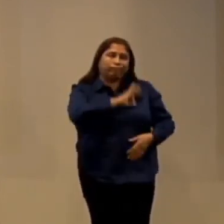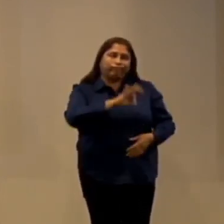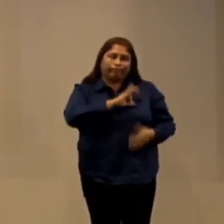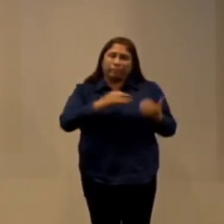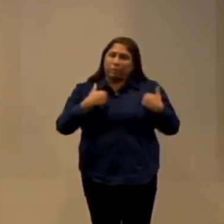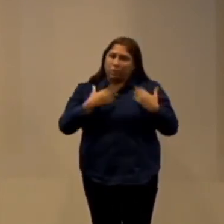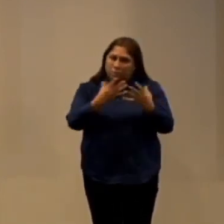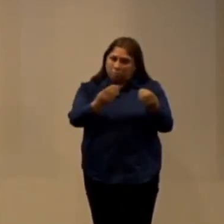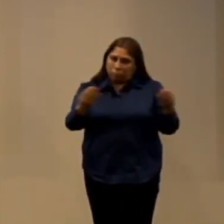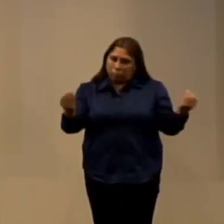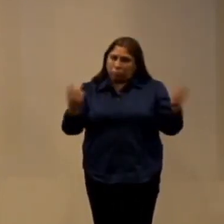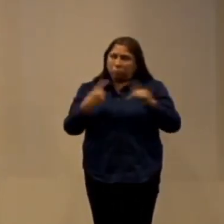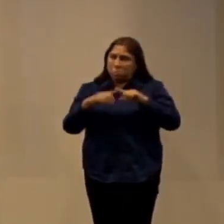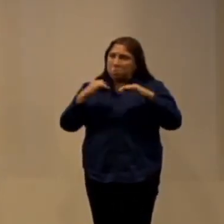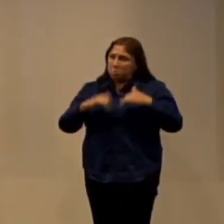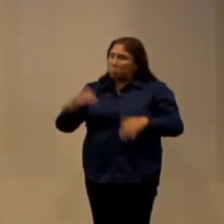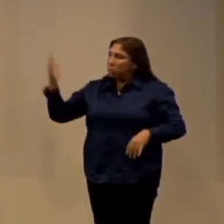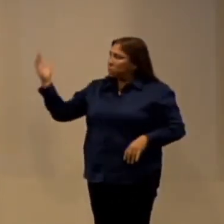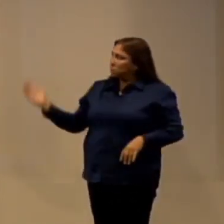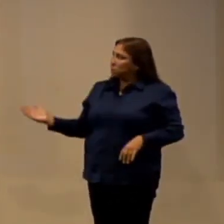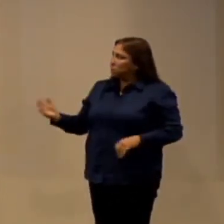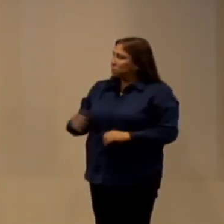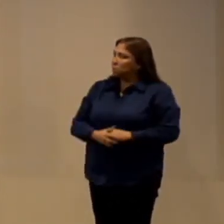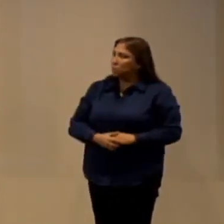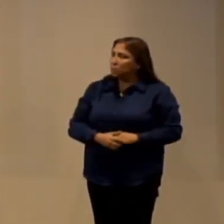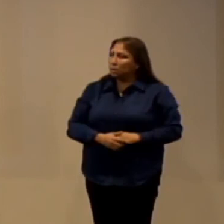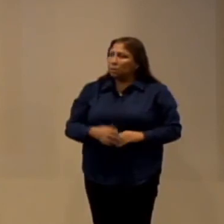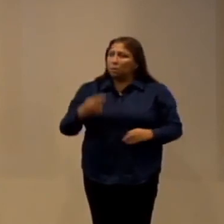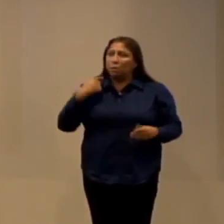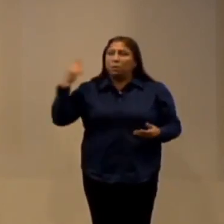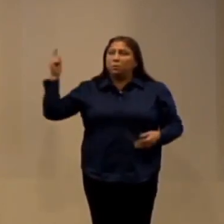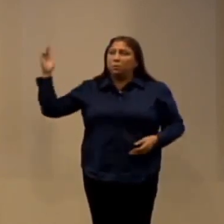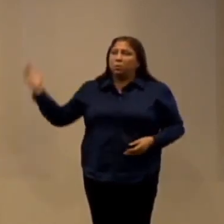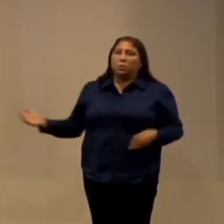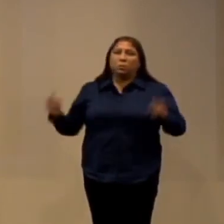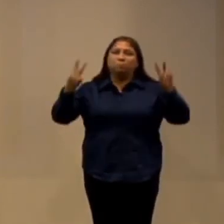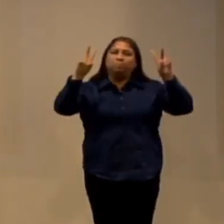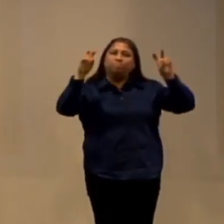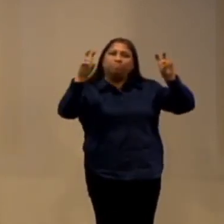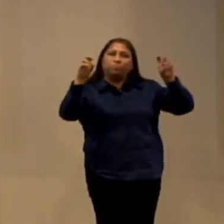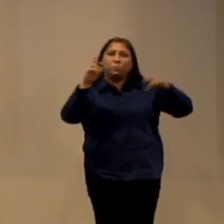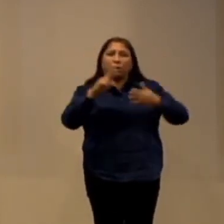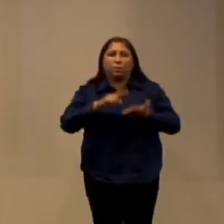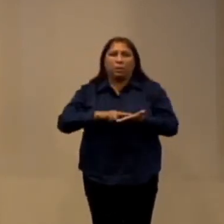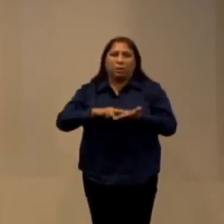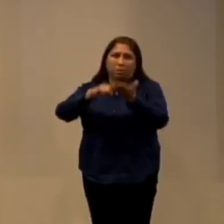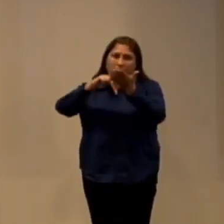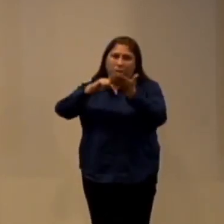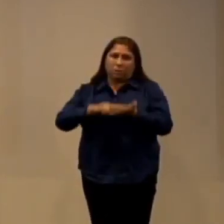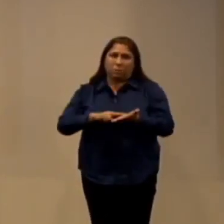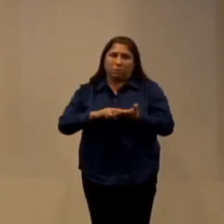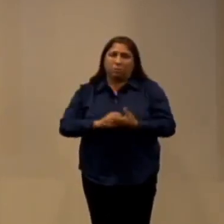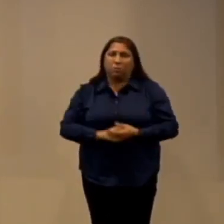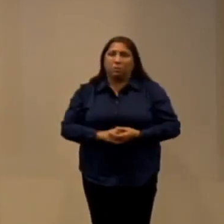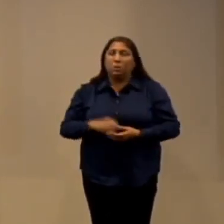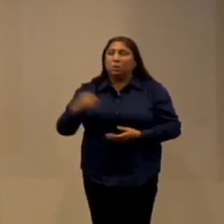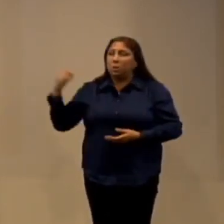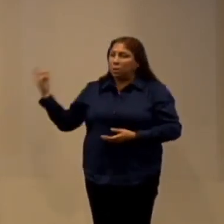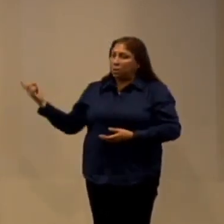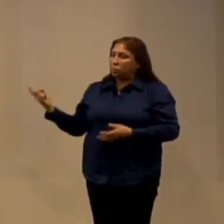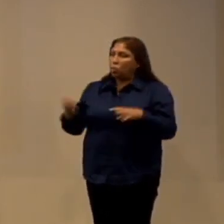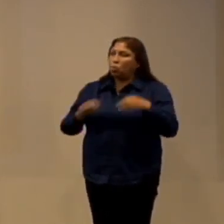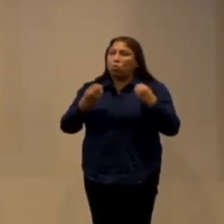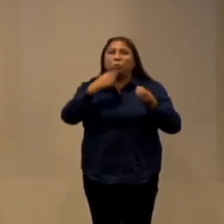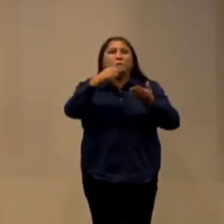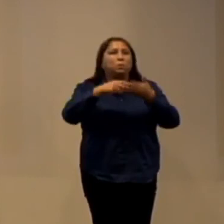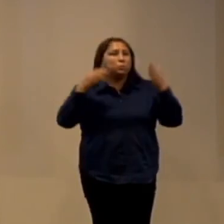más, y aún así. Bueno, ahora sí ya, esto es el tema de la rehabilitación. Es un producto, o sea, cómo